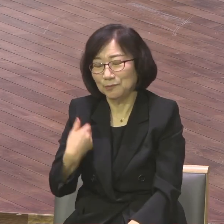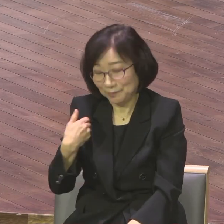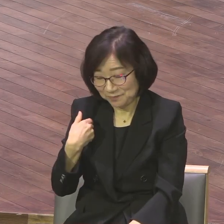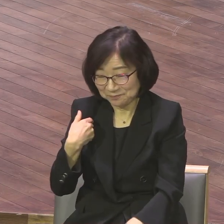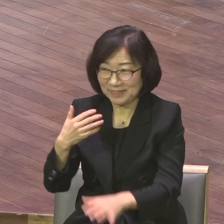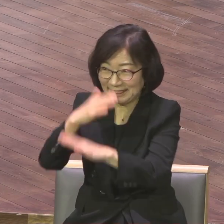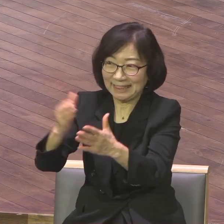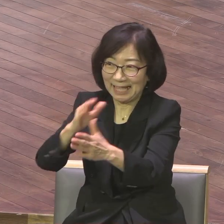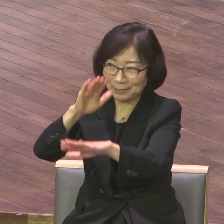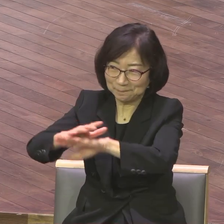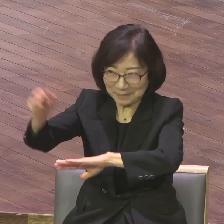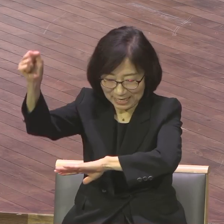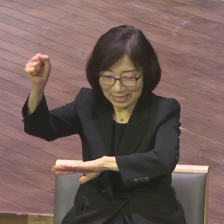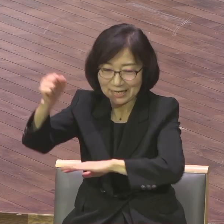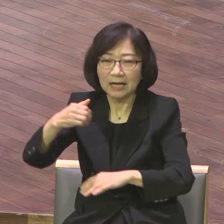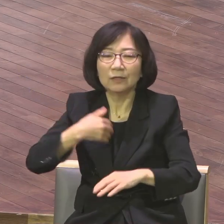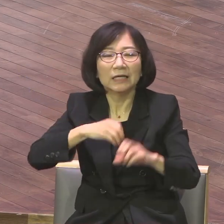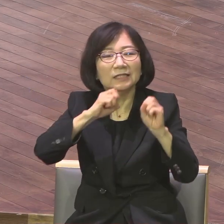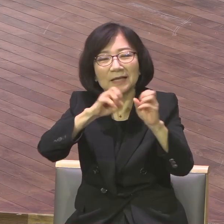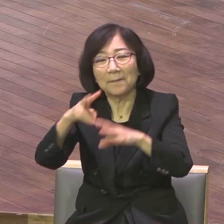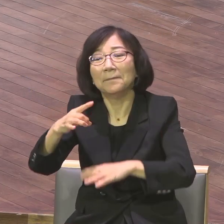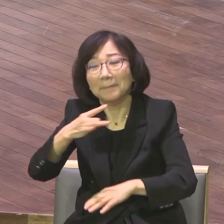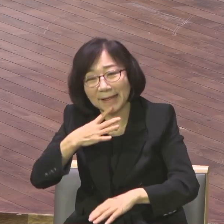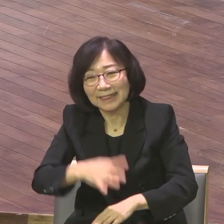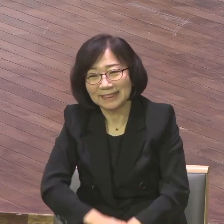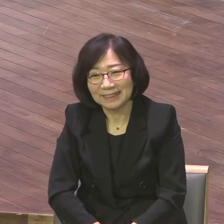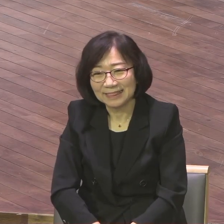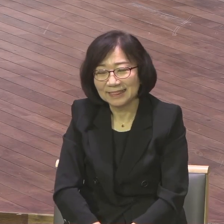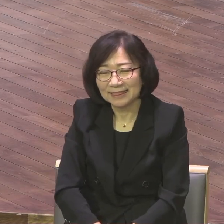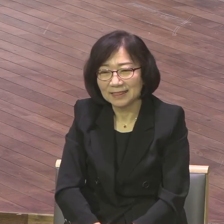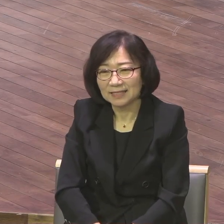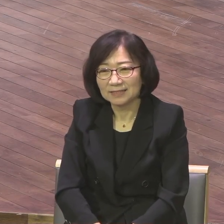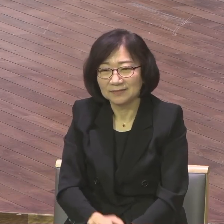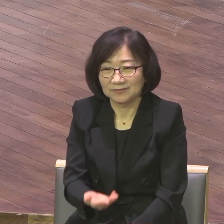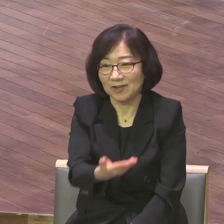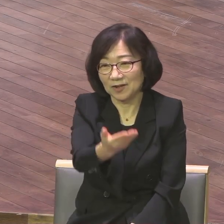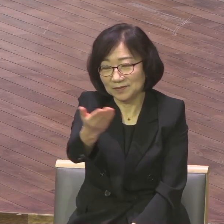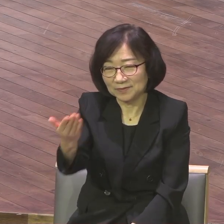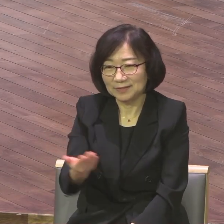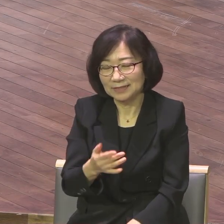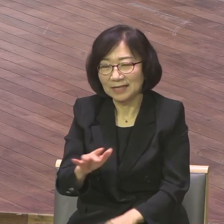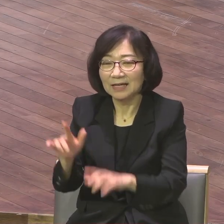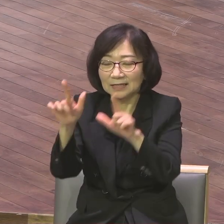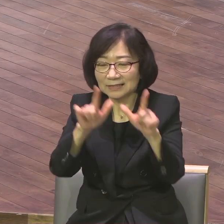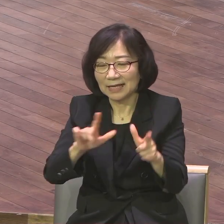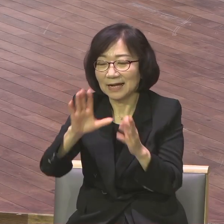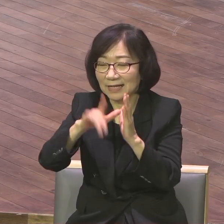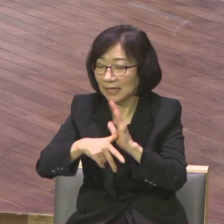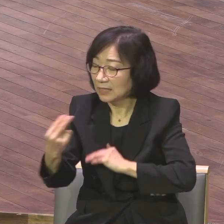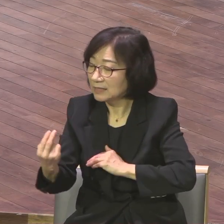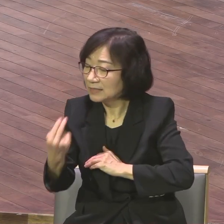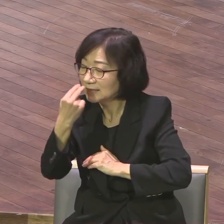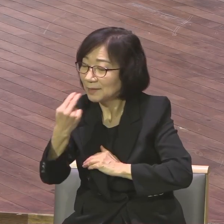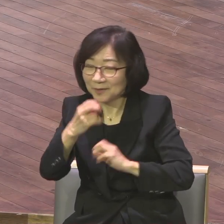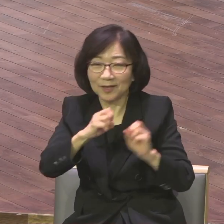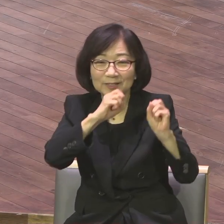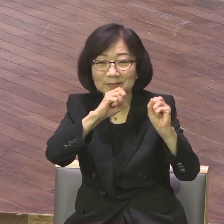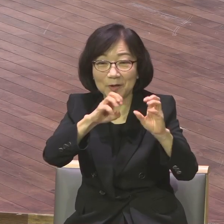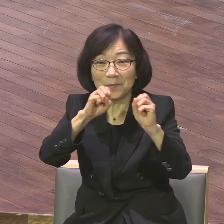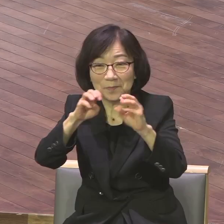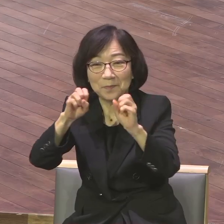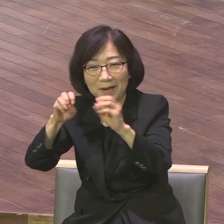주의 손에 달려 있습니다. 영계 모든 성도들 모든 삶이 생명의 전파자로 멋지게